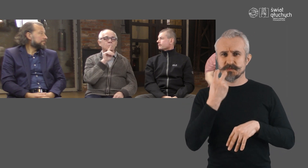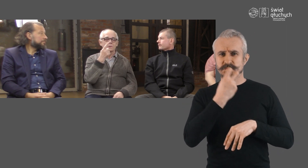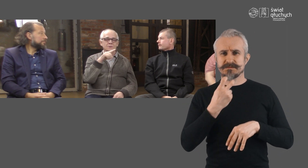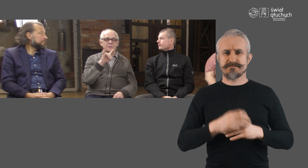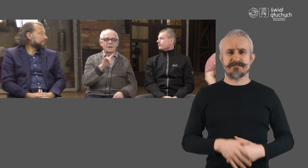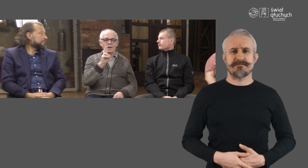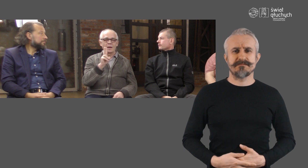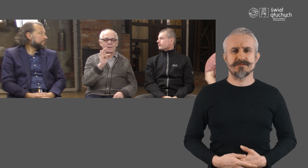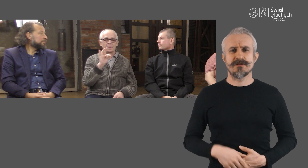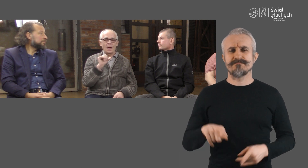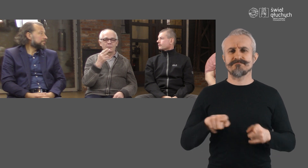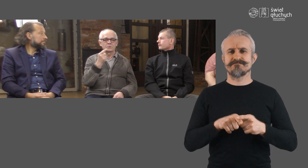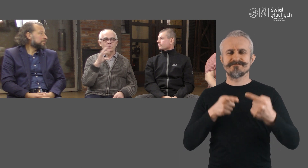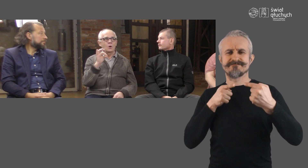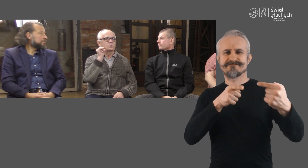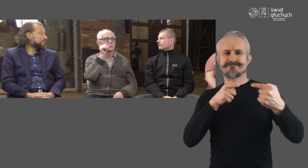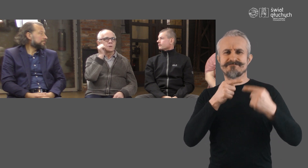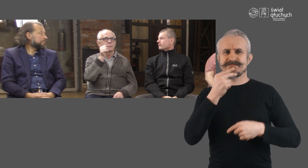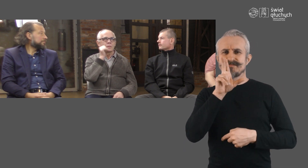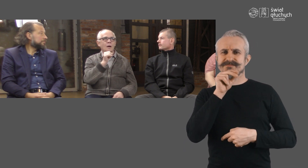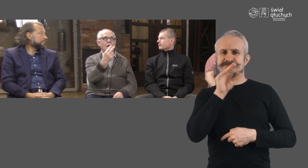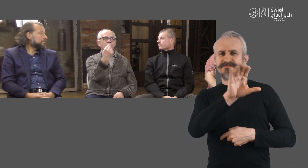tylko na usta, żeby odczytywać.